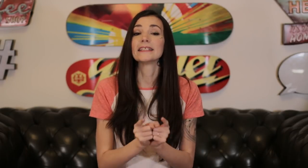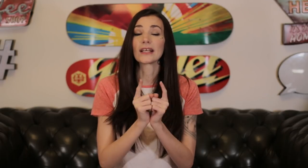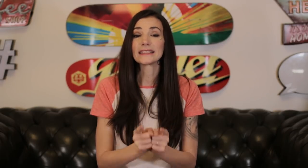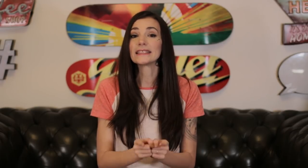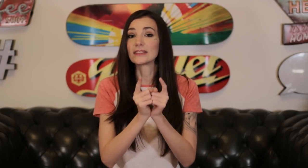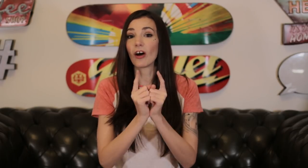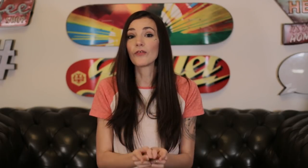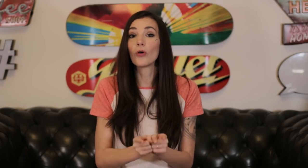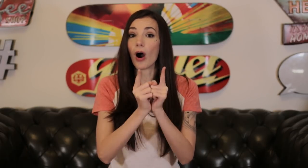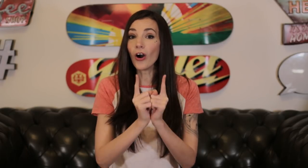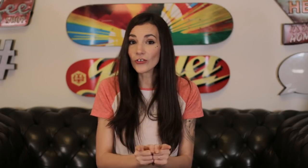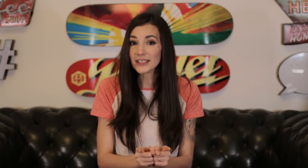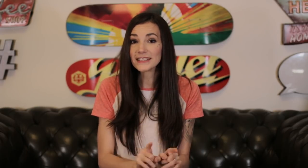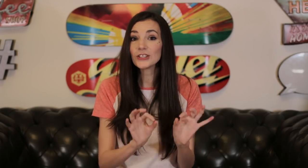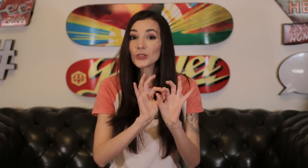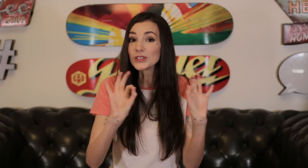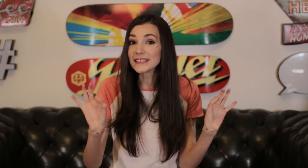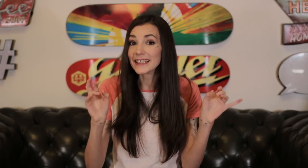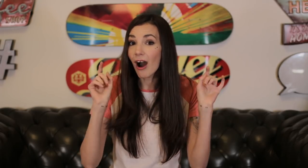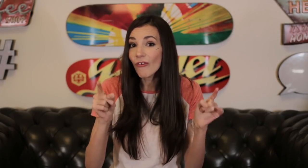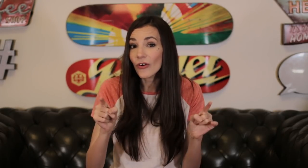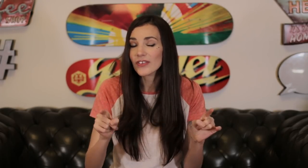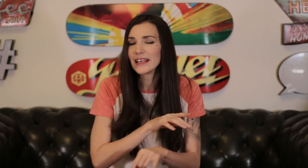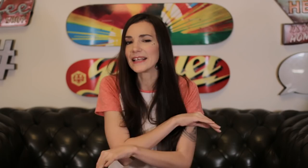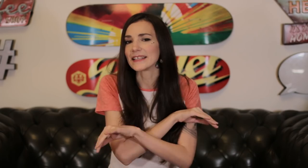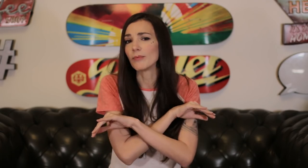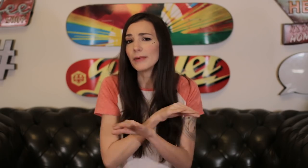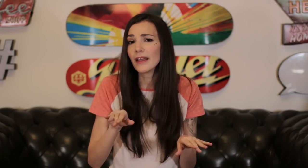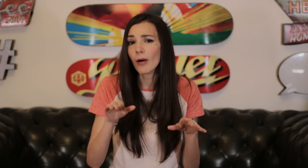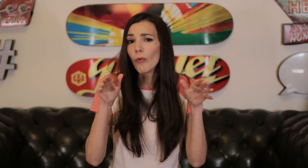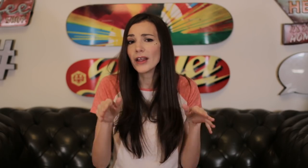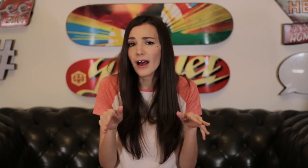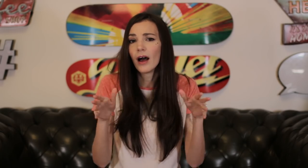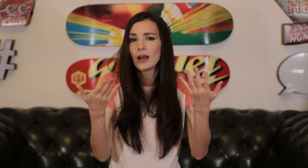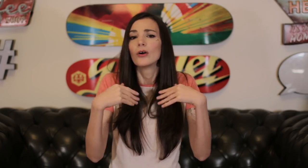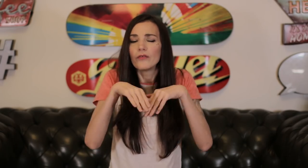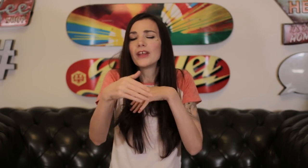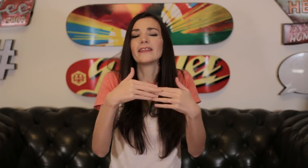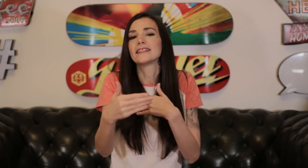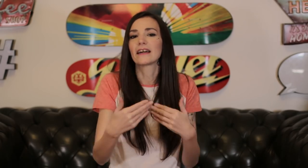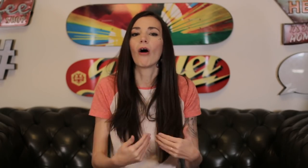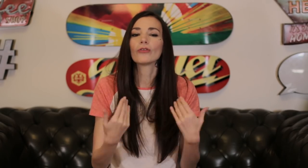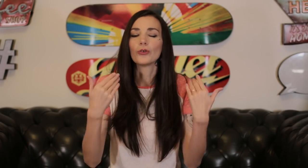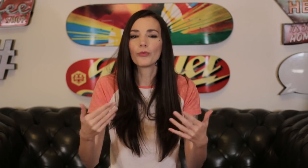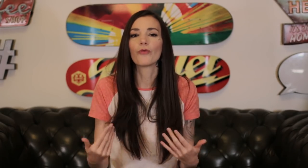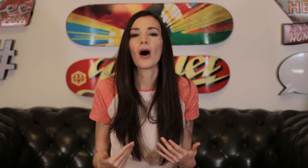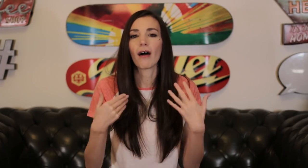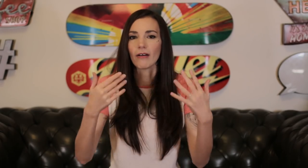un site d'infos en langue des signes sous-titré en français et c'est le meilleur moyen via des écrans de pouvoir